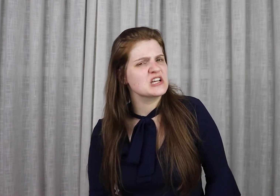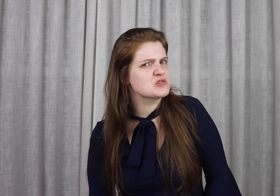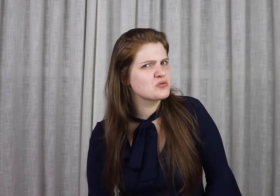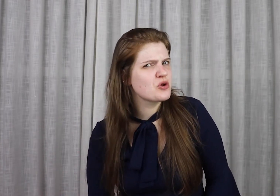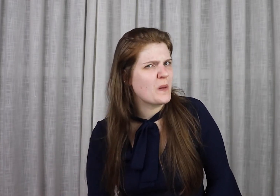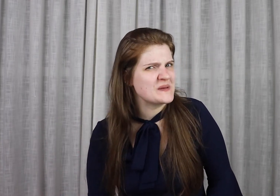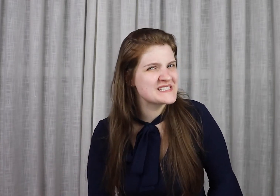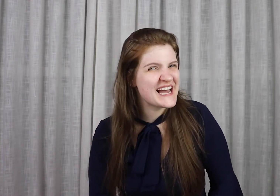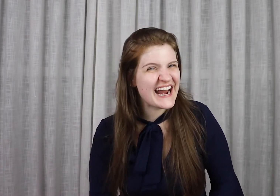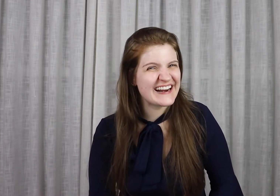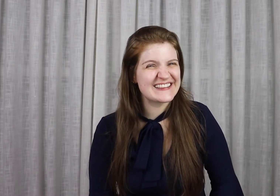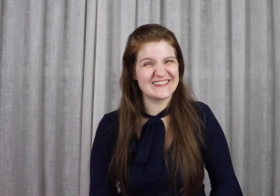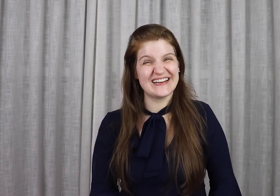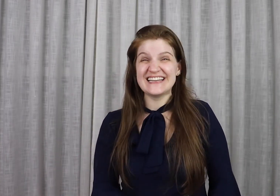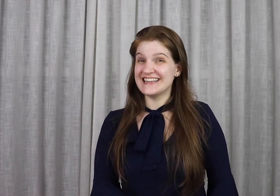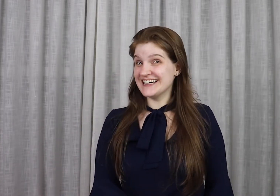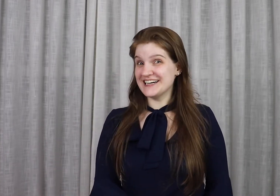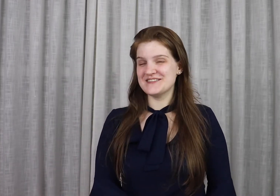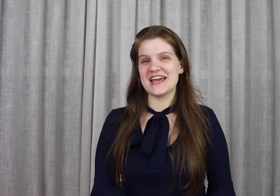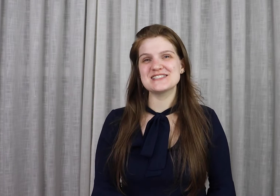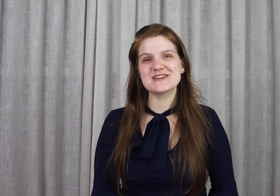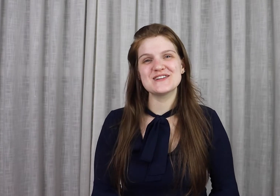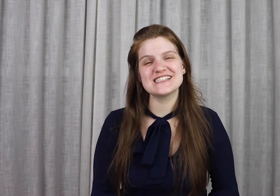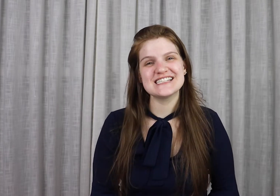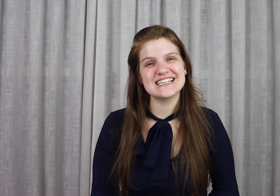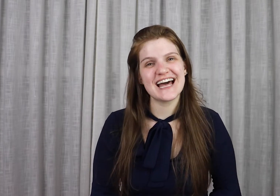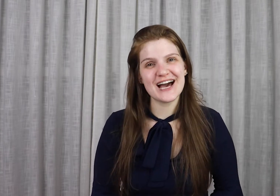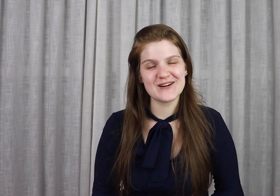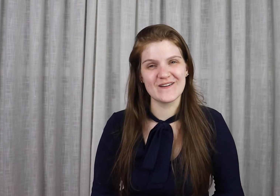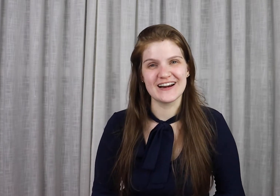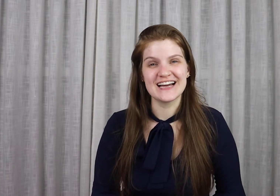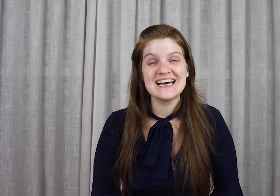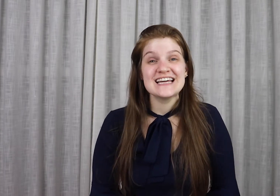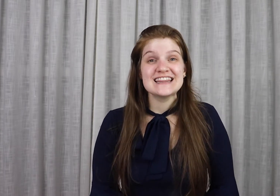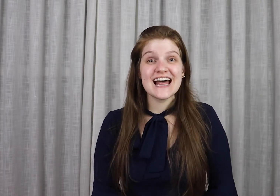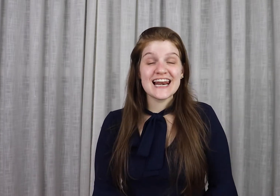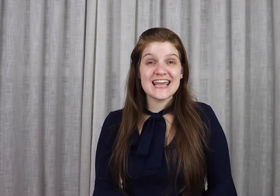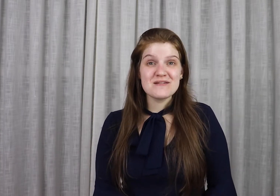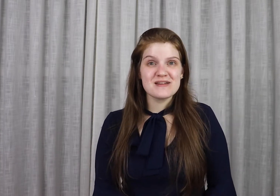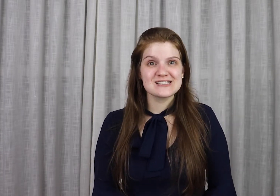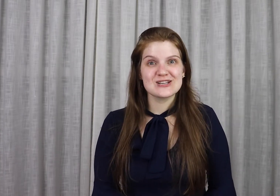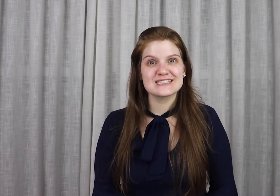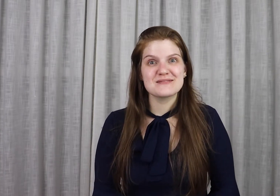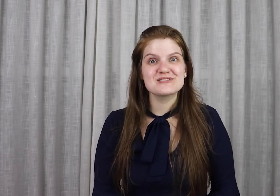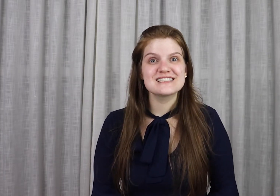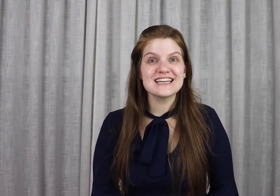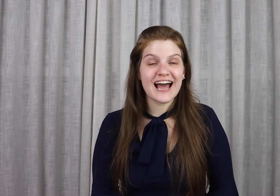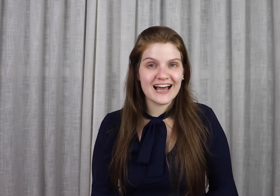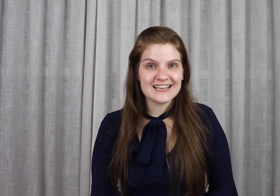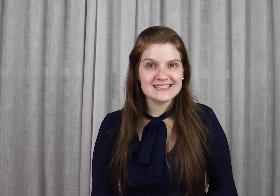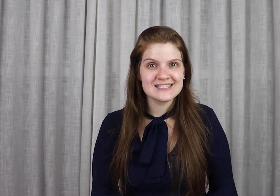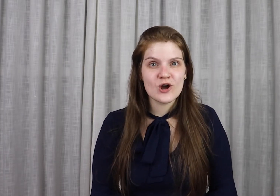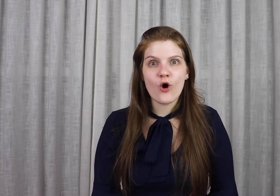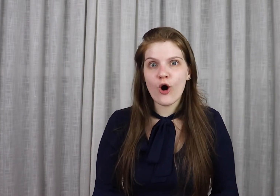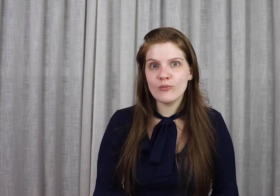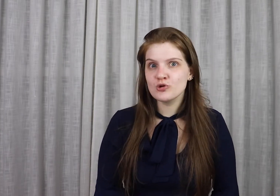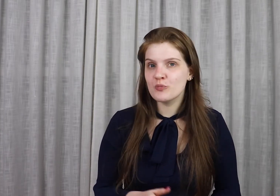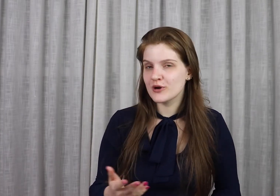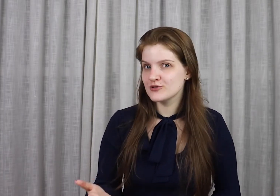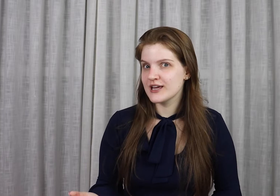gesto o nome certo? Não, e é isso que eu vou te ensinar agora. Na Libras nós temos sinais, como no português